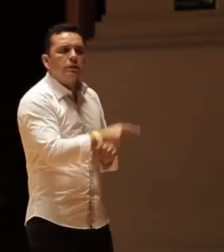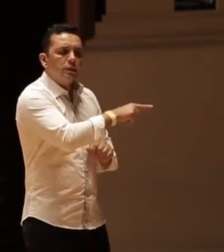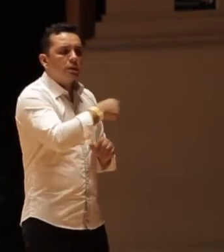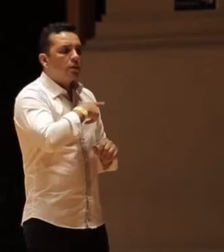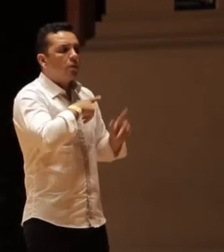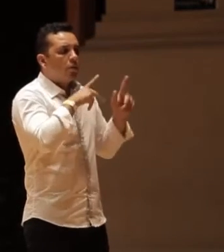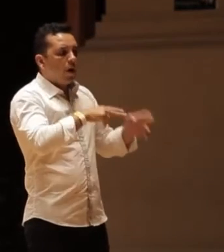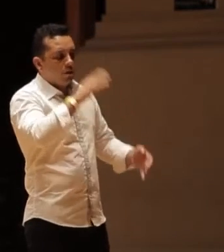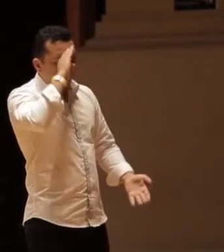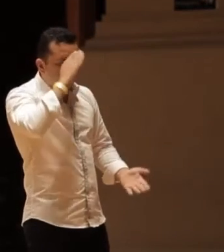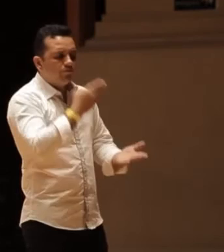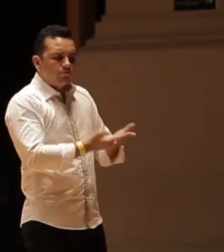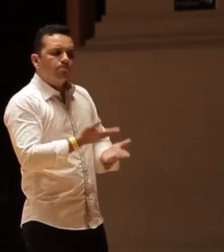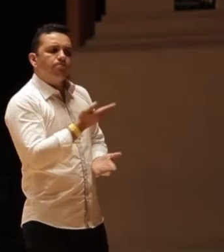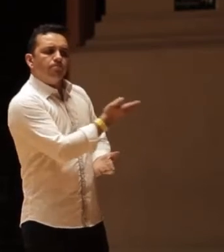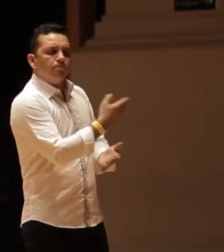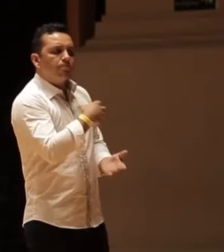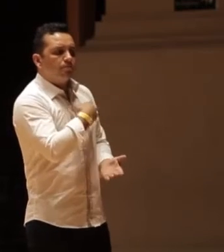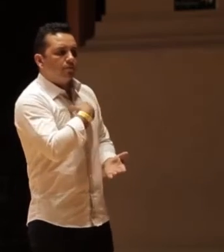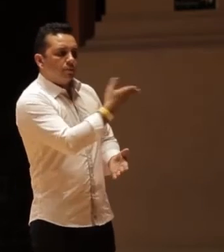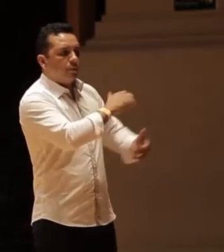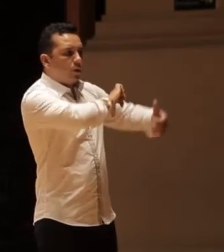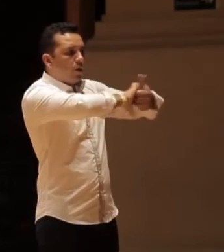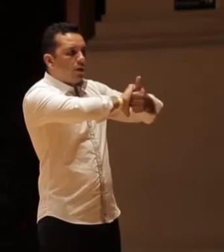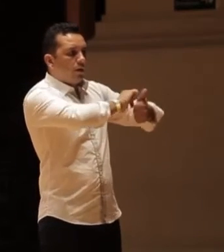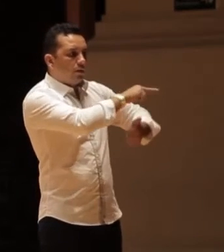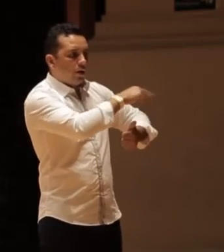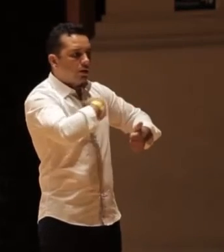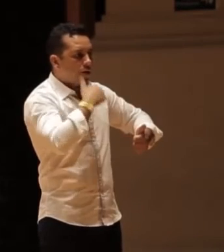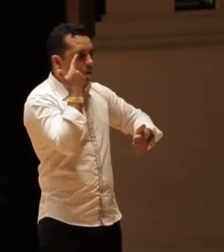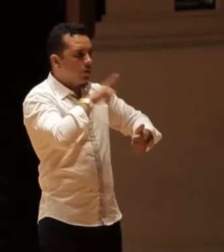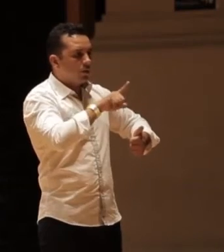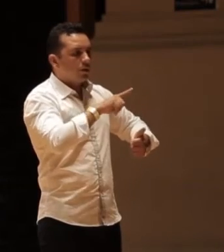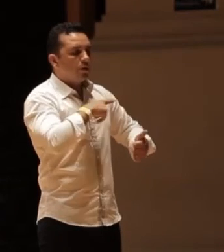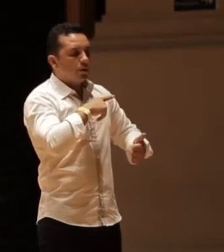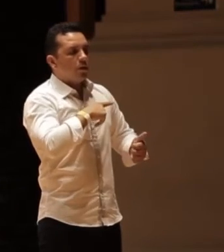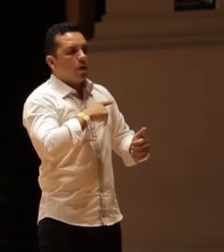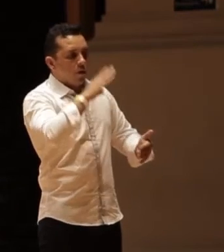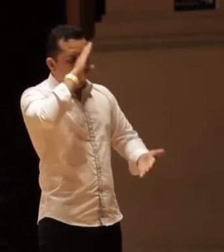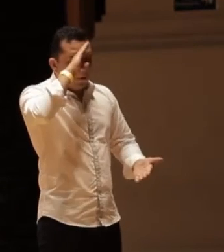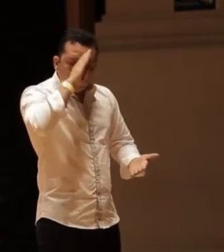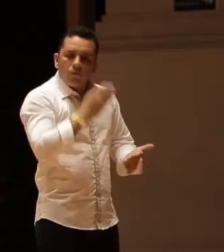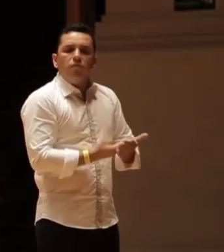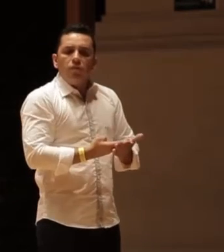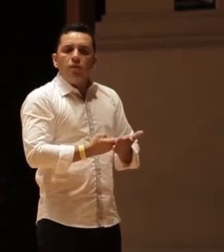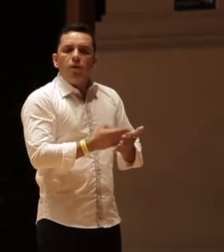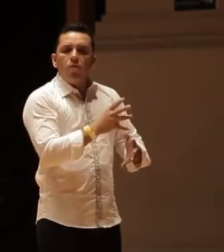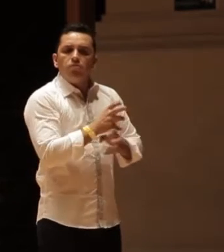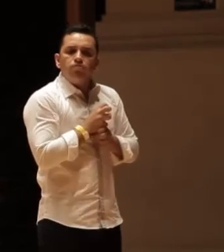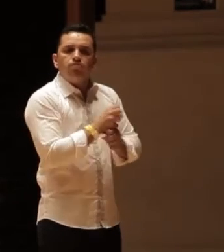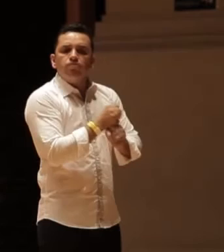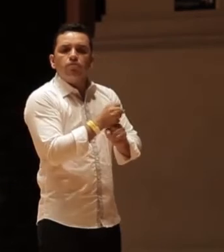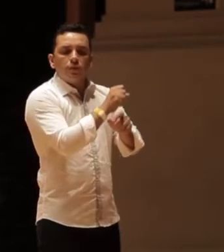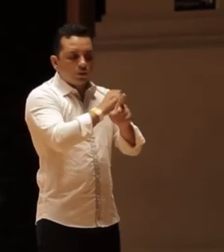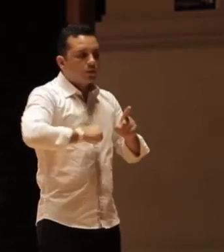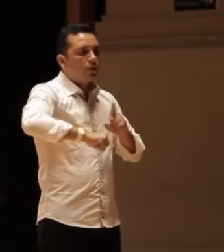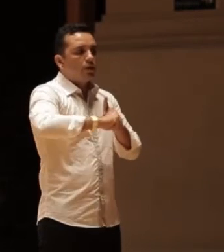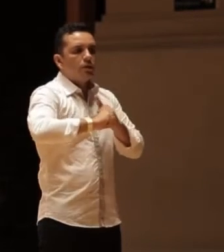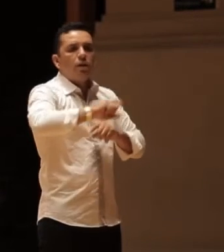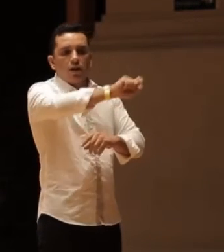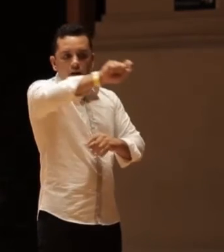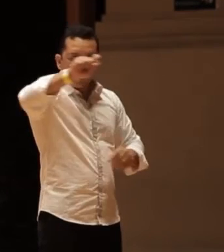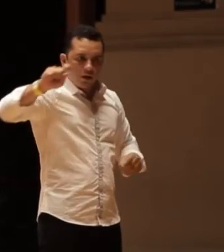credibilidade à forma de qualificação e rega ea um grande confiança da sociedade civil